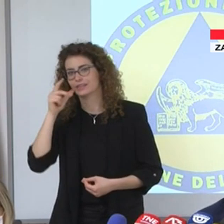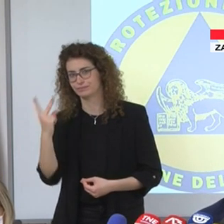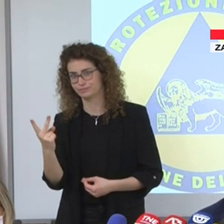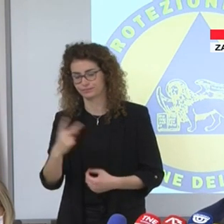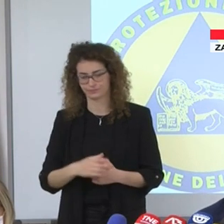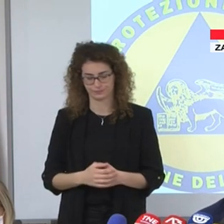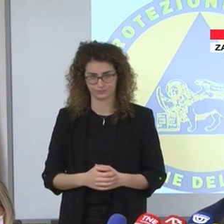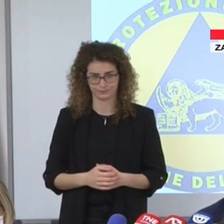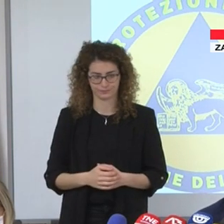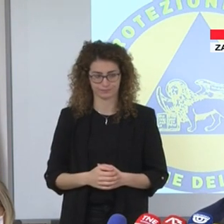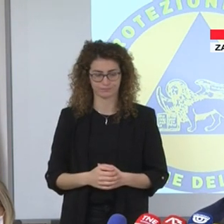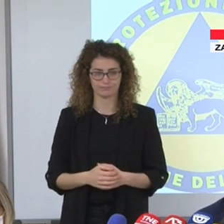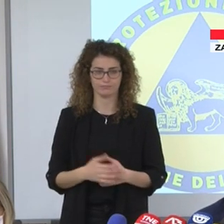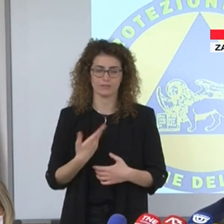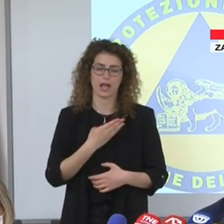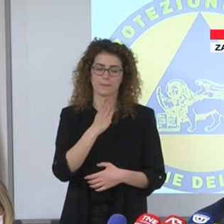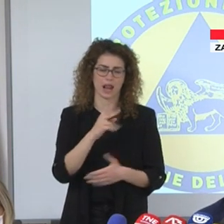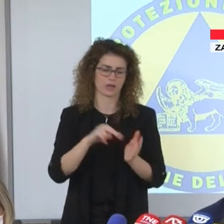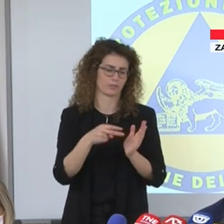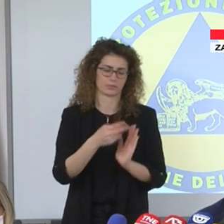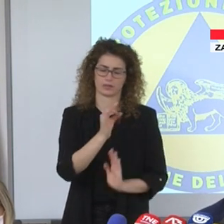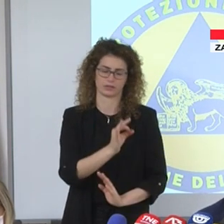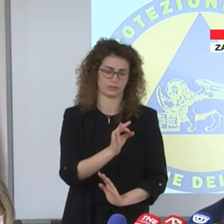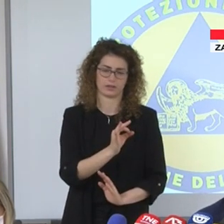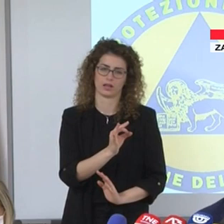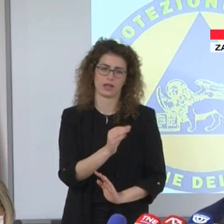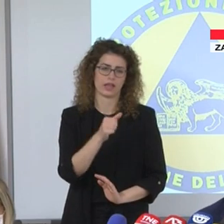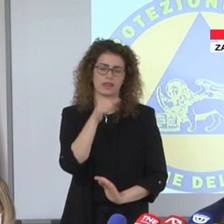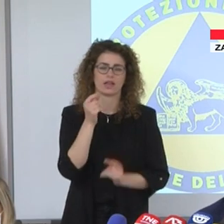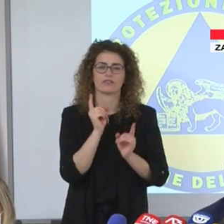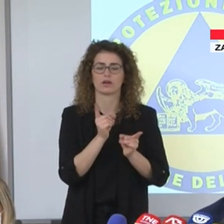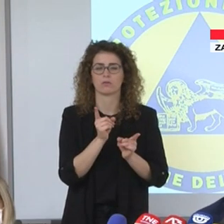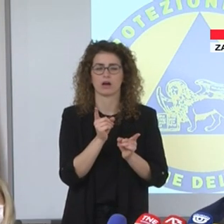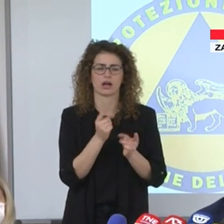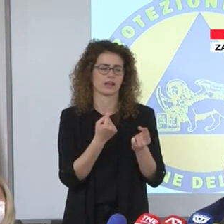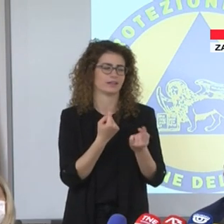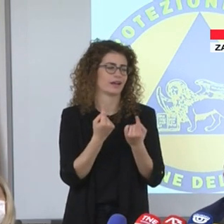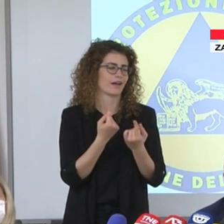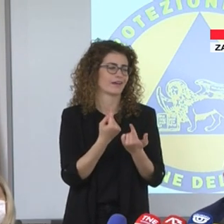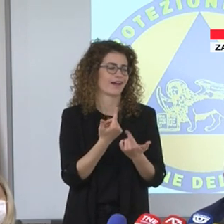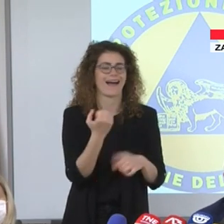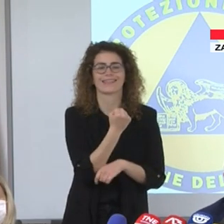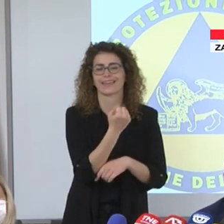Però, con Balasso problemi zero. Riconosca che ha fatto una cazzata e la finiamo lì.